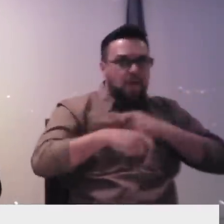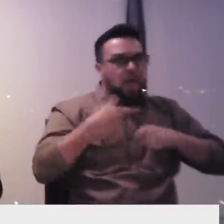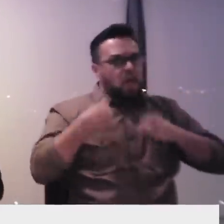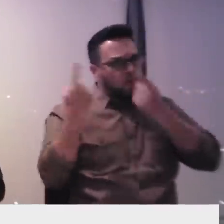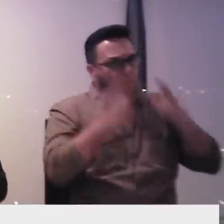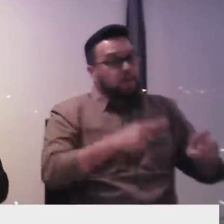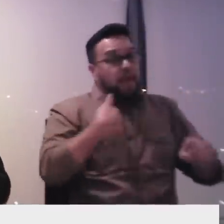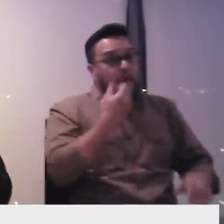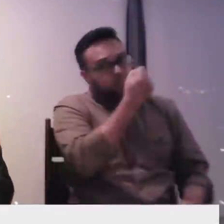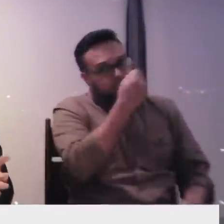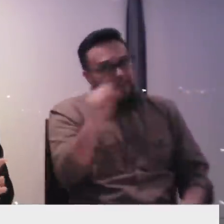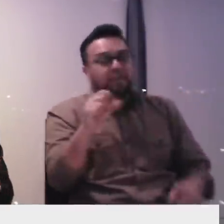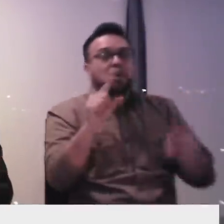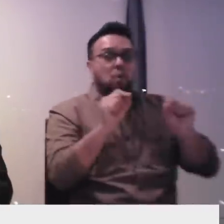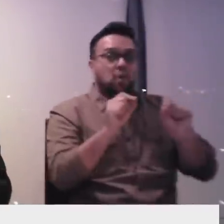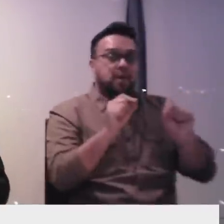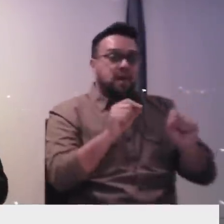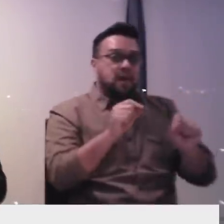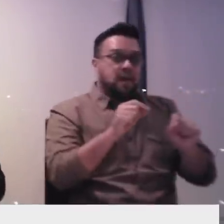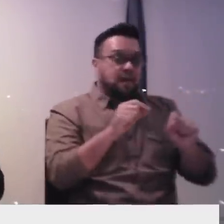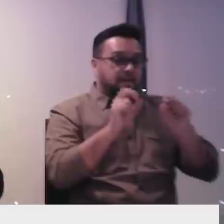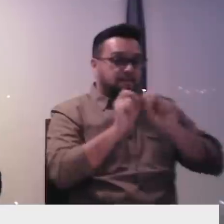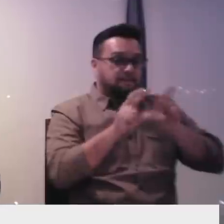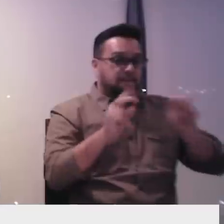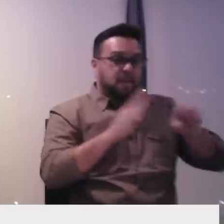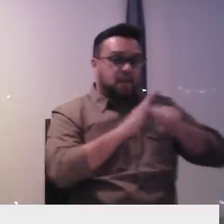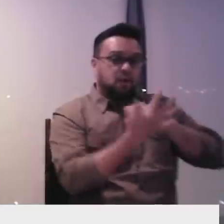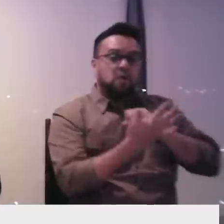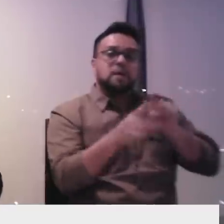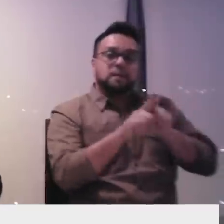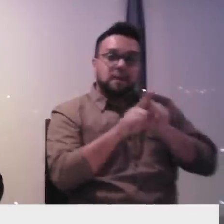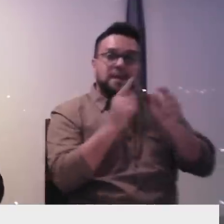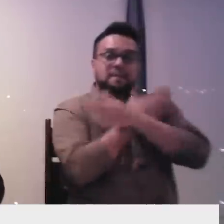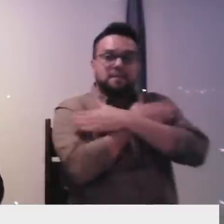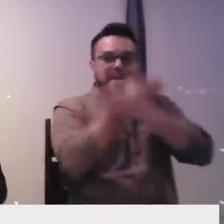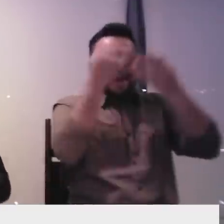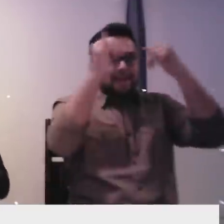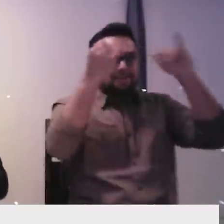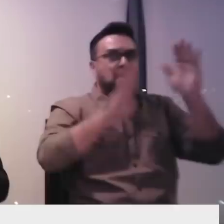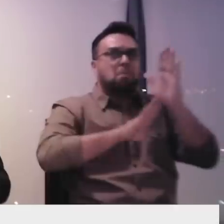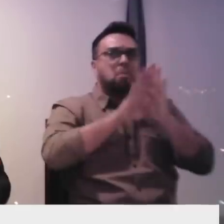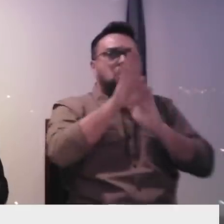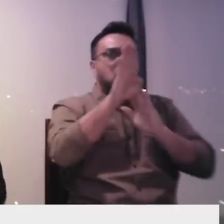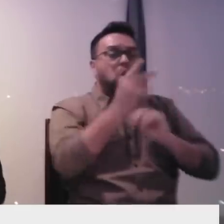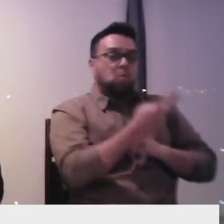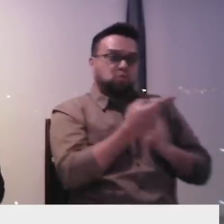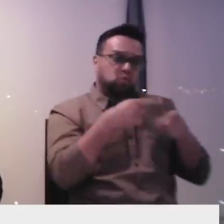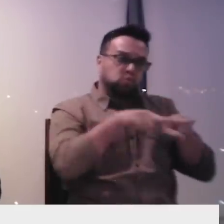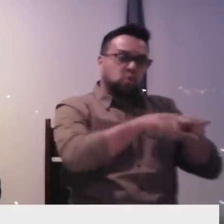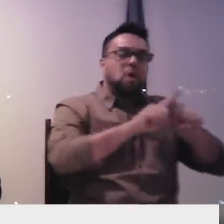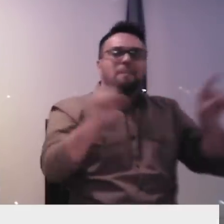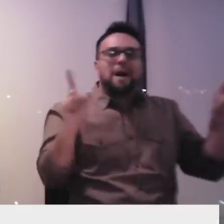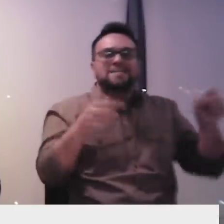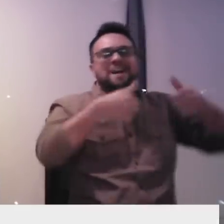defendi combater o vírus e também fazer de tudo para que o desemprego não aumentasse no Brasil. Mas com a política de fique em